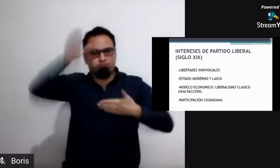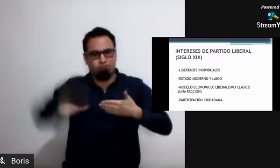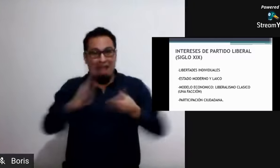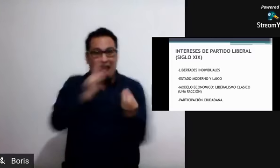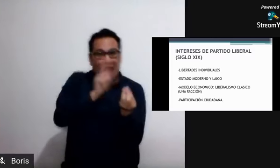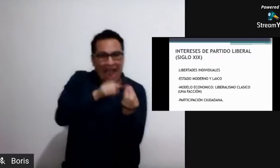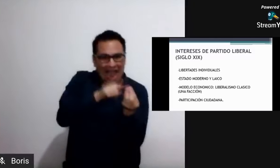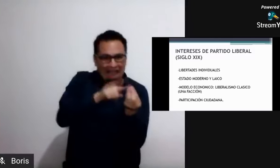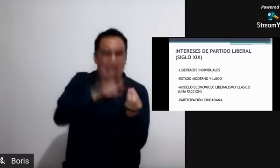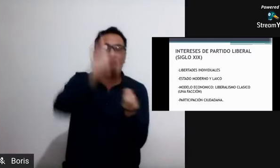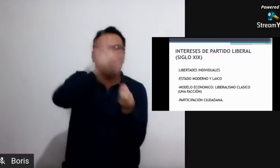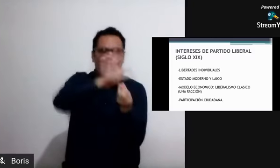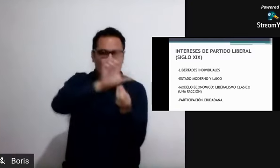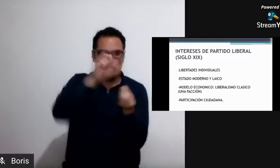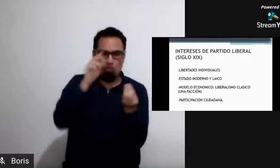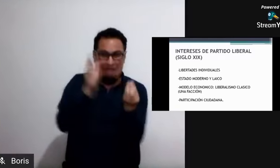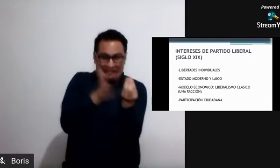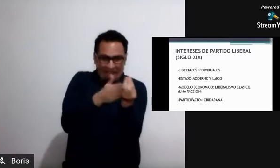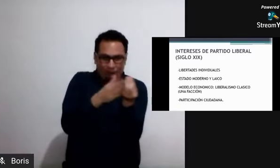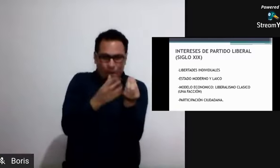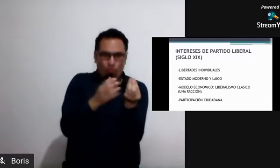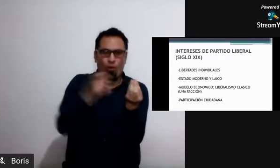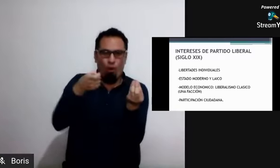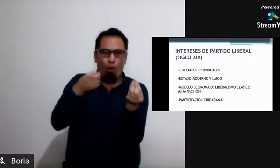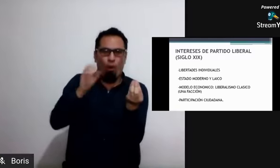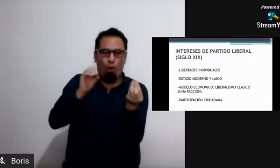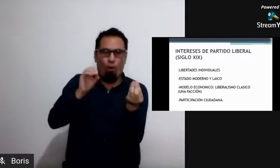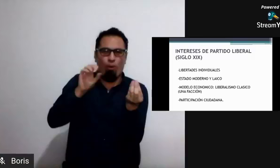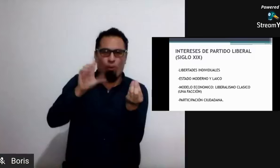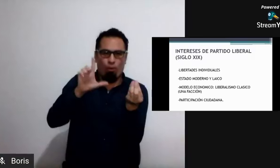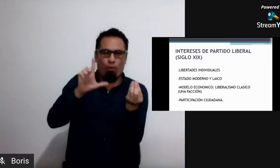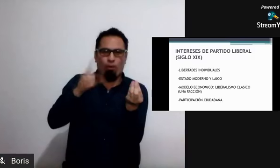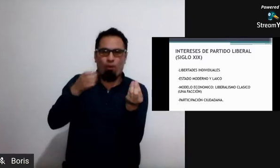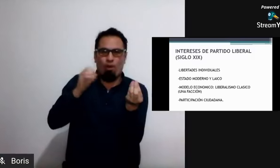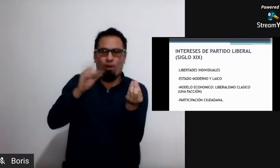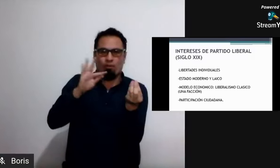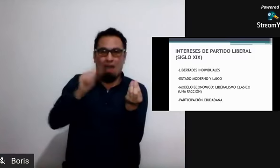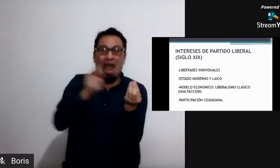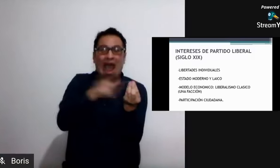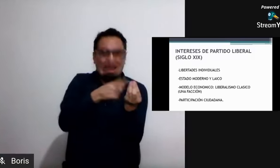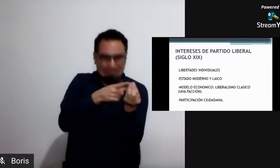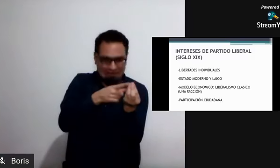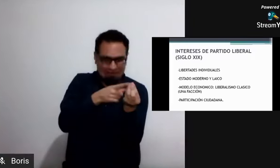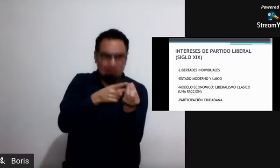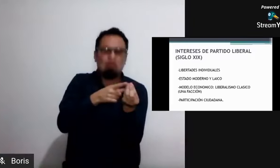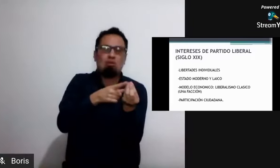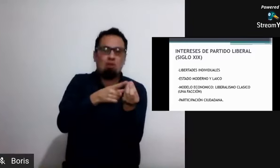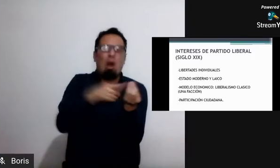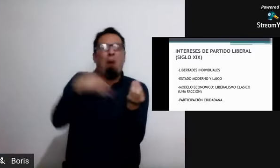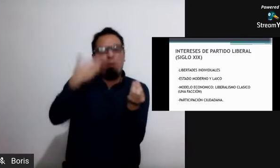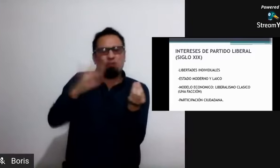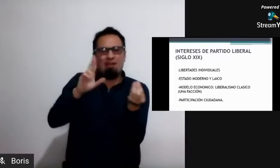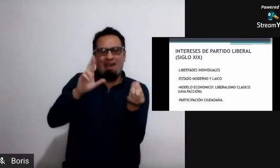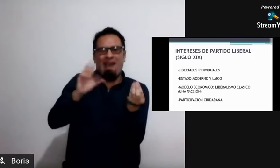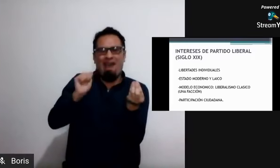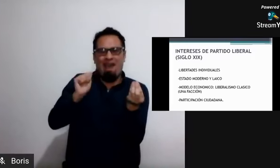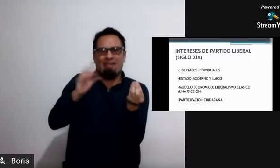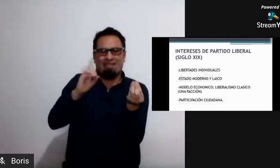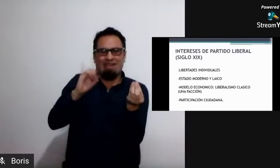de impuestos, una reducción de aranceles para todos esos intercambios comerciales, y allí es donde empiezan a surgir